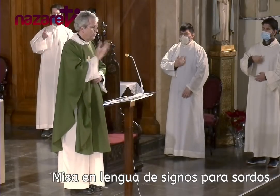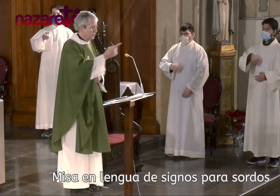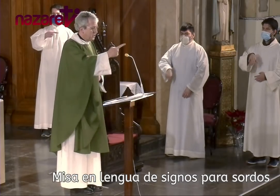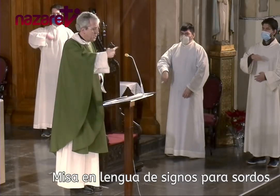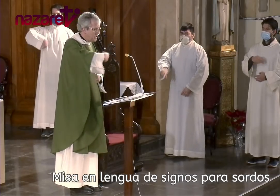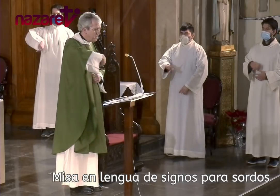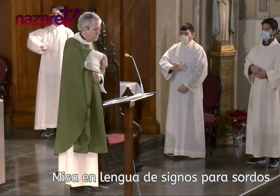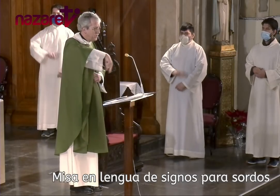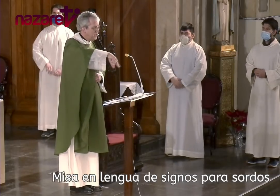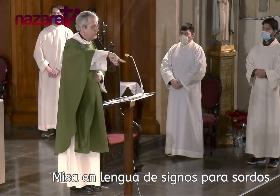Señor, ten piedad.